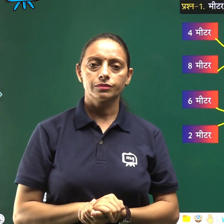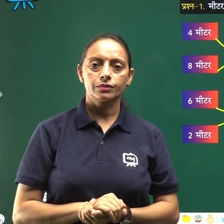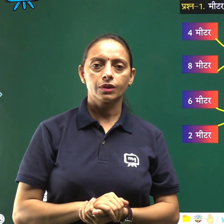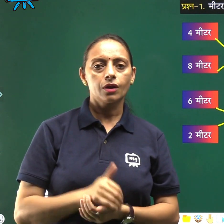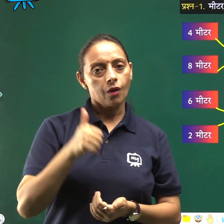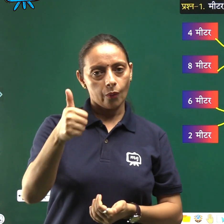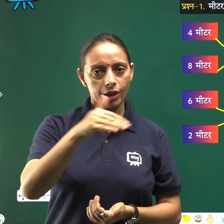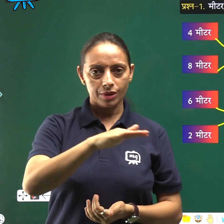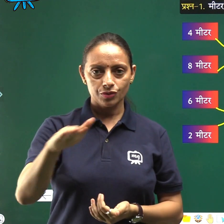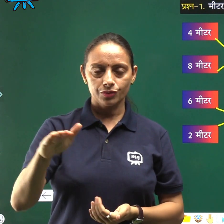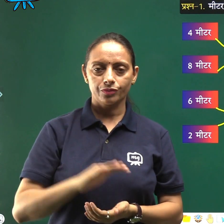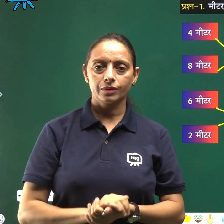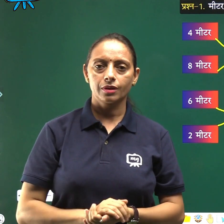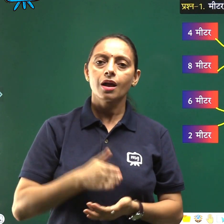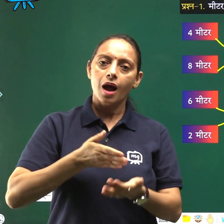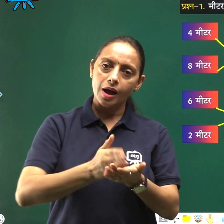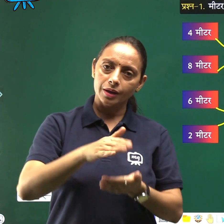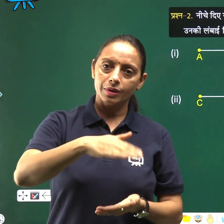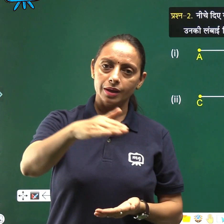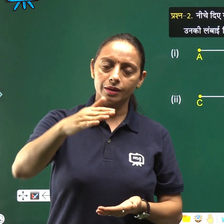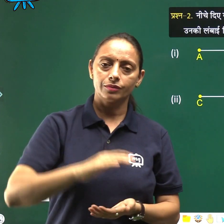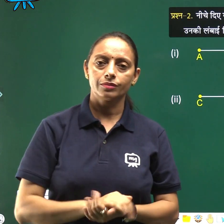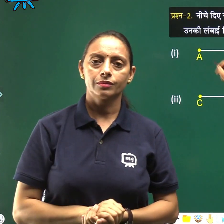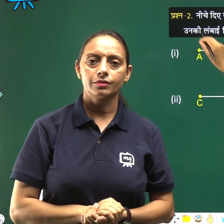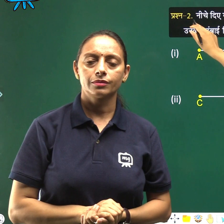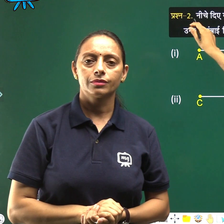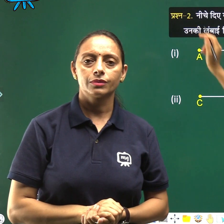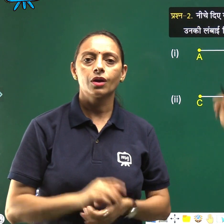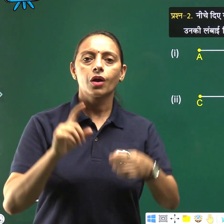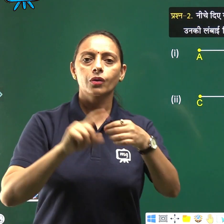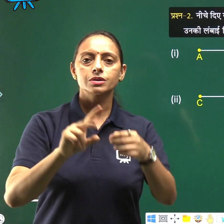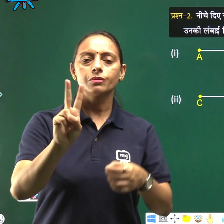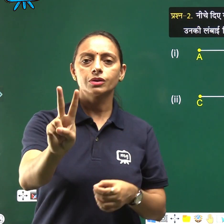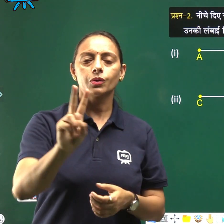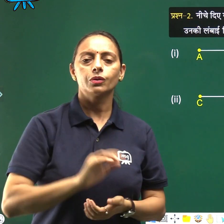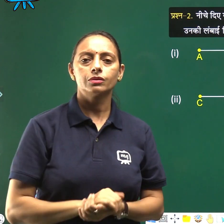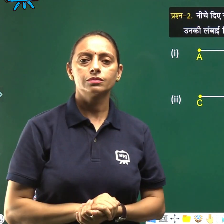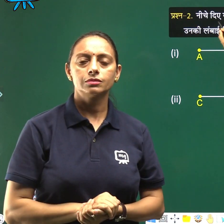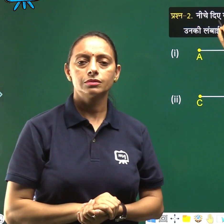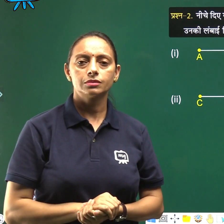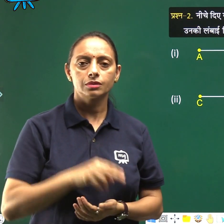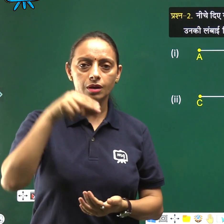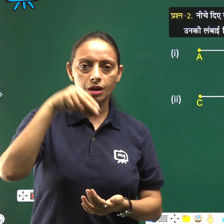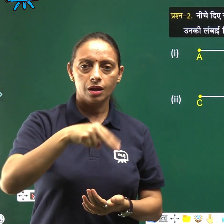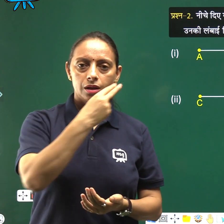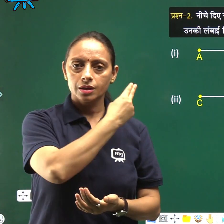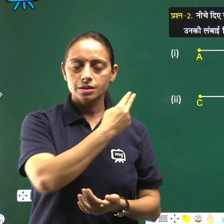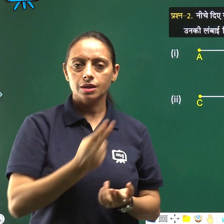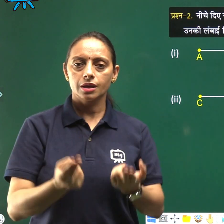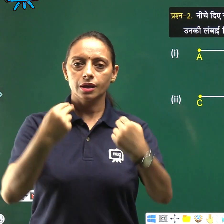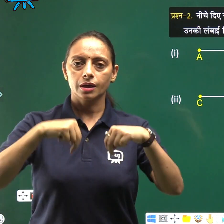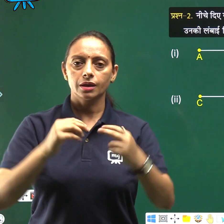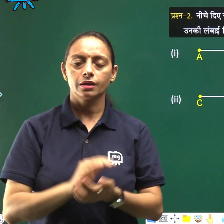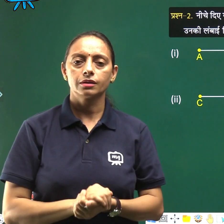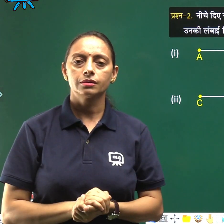ठीक है बच्चों? आगे बढ़ें। प्रश्न 2, नीचे दिए गए